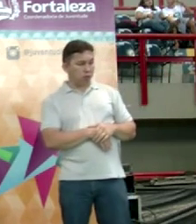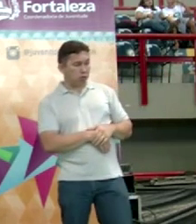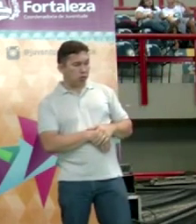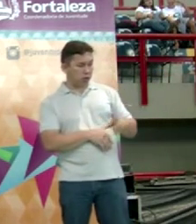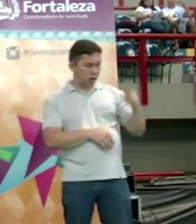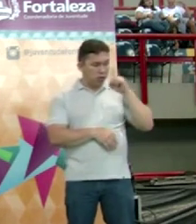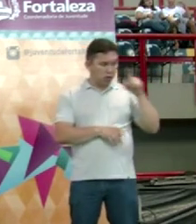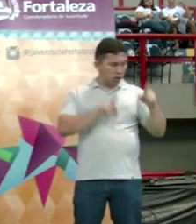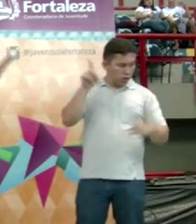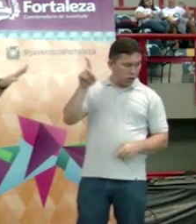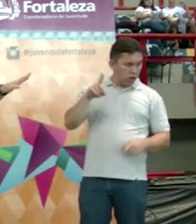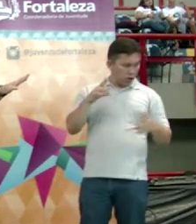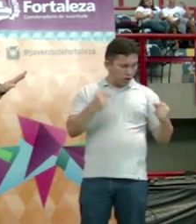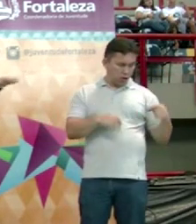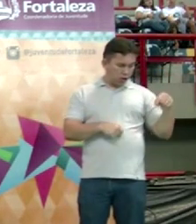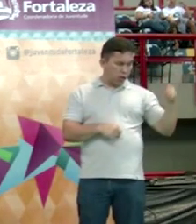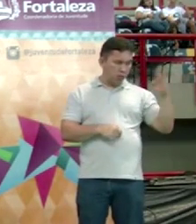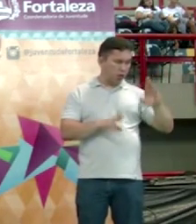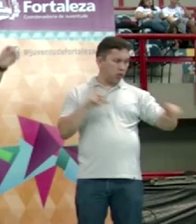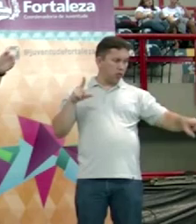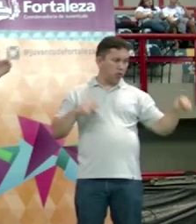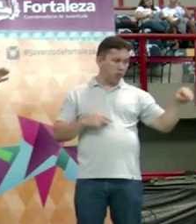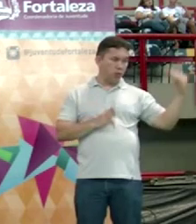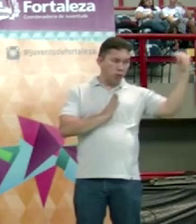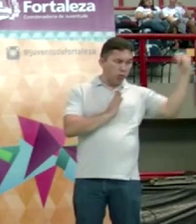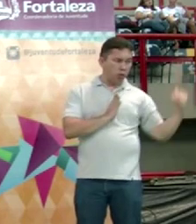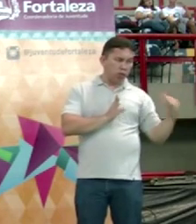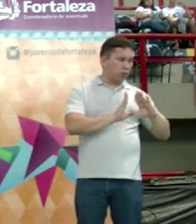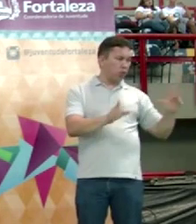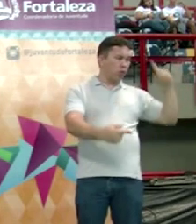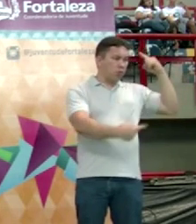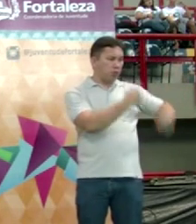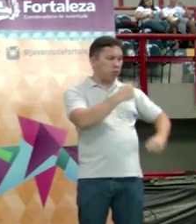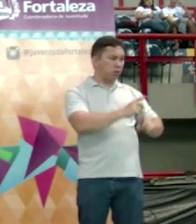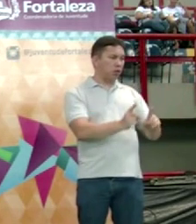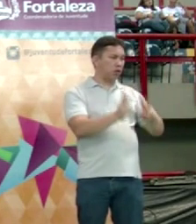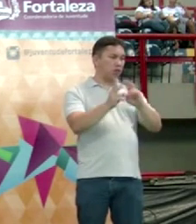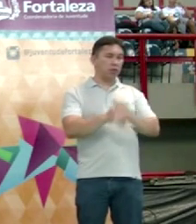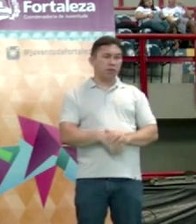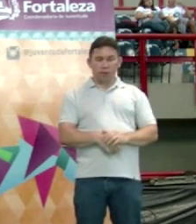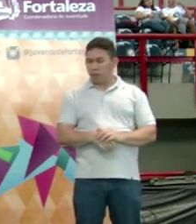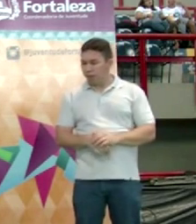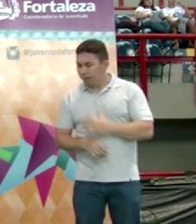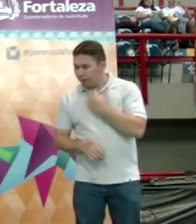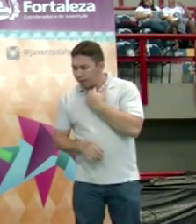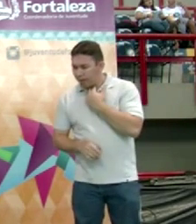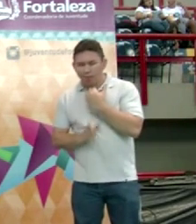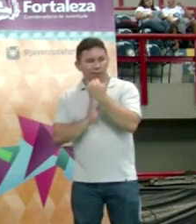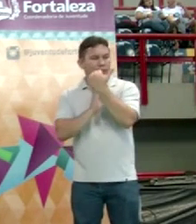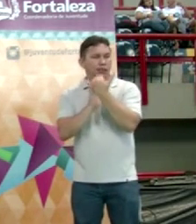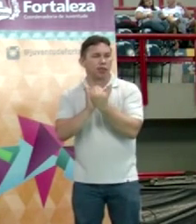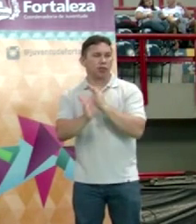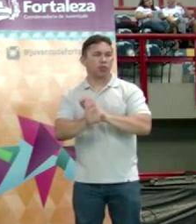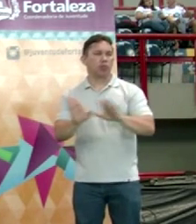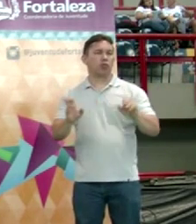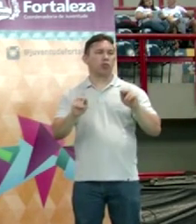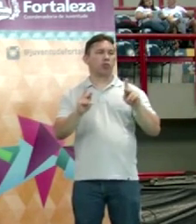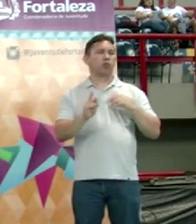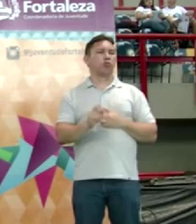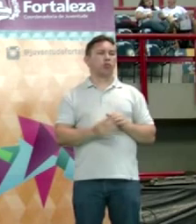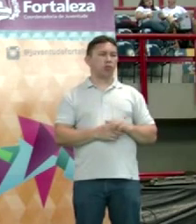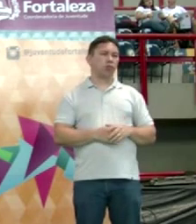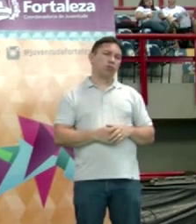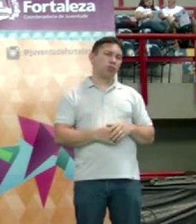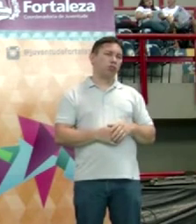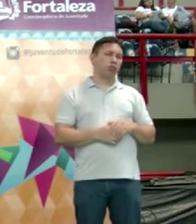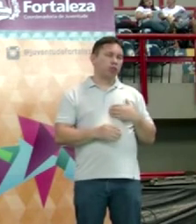outro país, são outras leis, no Brasil não. Ou reduz ou não vende mais. Aí a Coca-Cola reduziu. Hoje a concentração